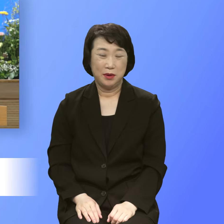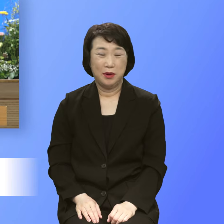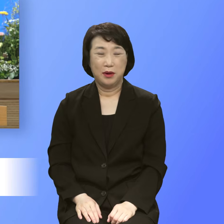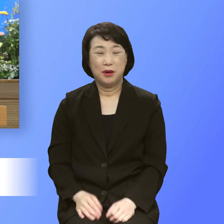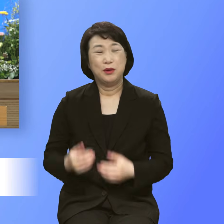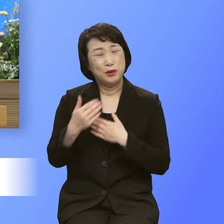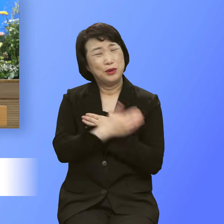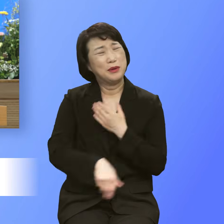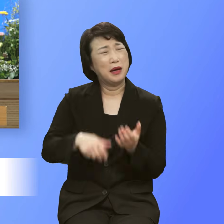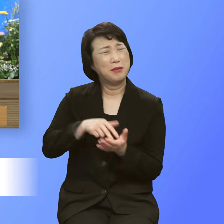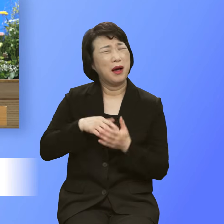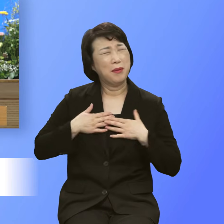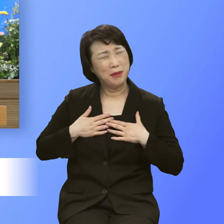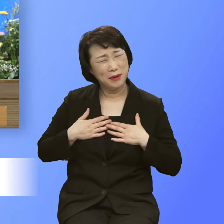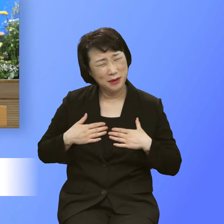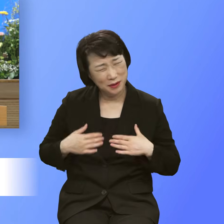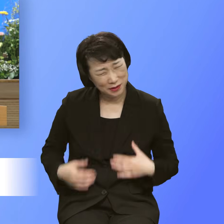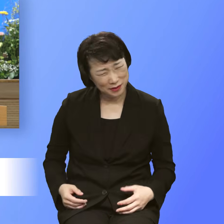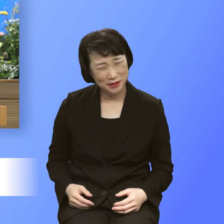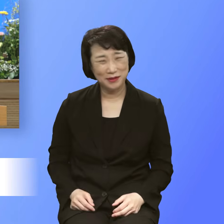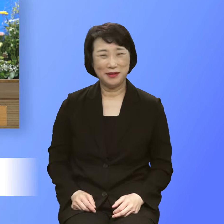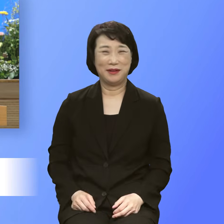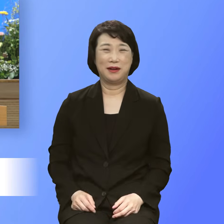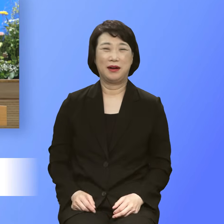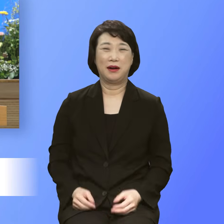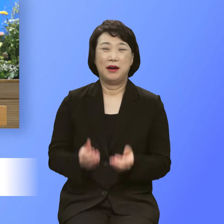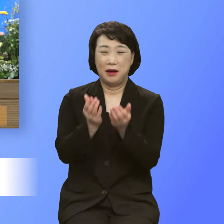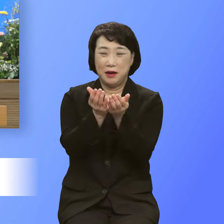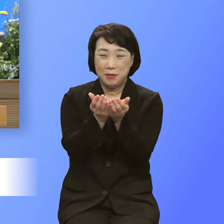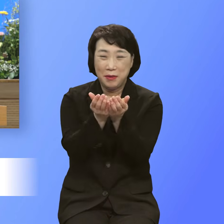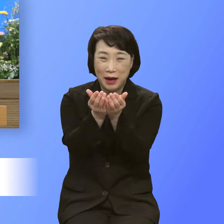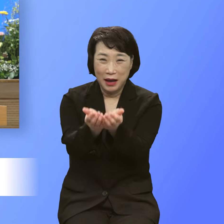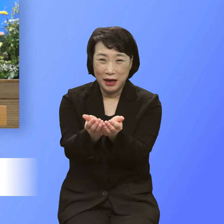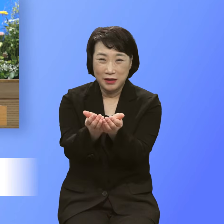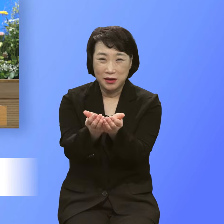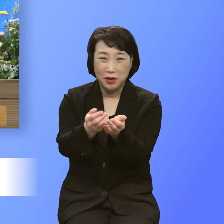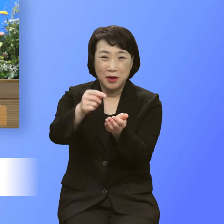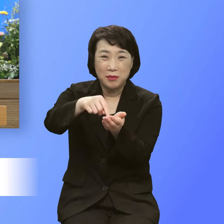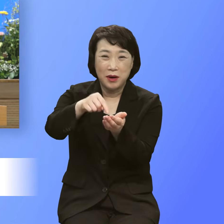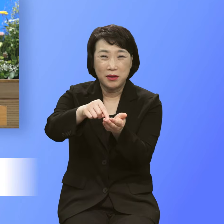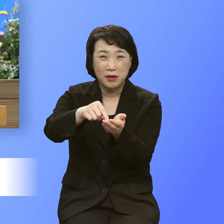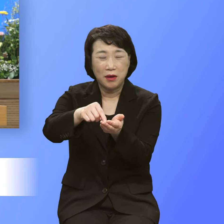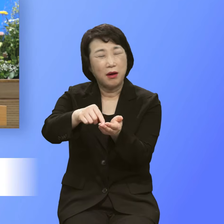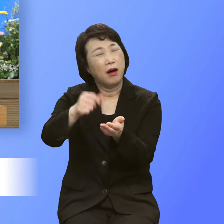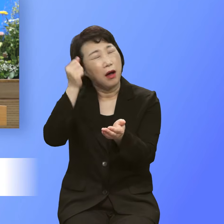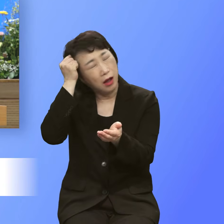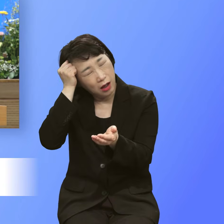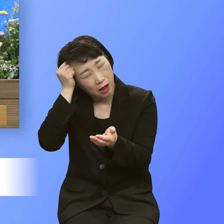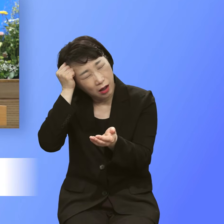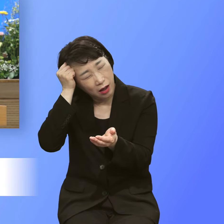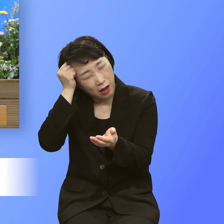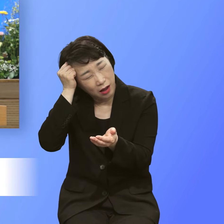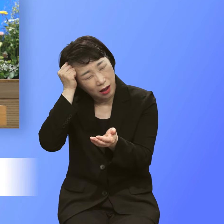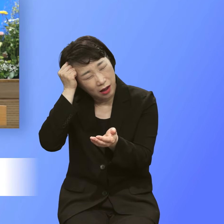얼마나 육체를 입고 피곤하시면 배에서 국물에서 벽에를 보고